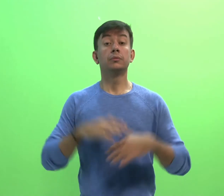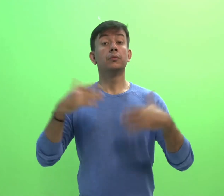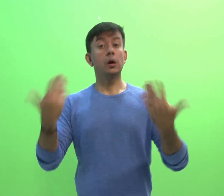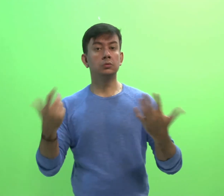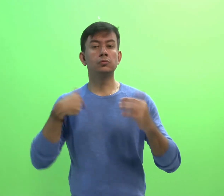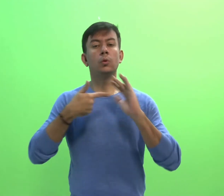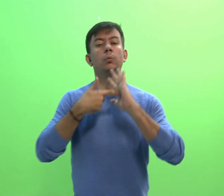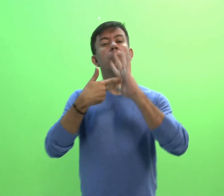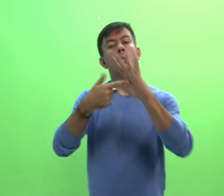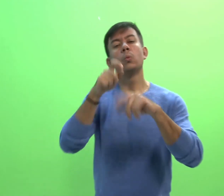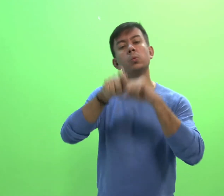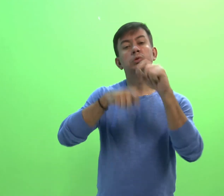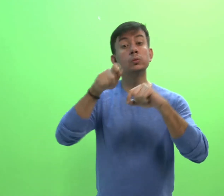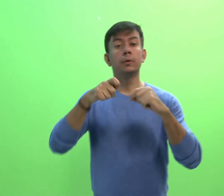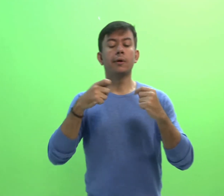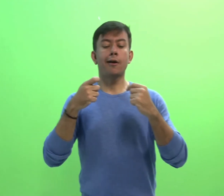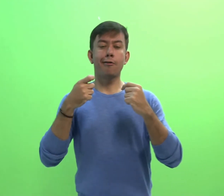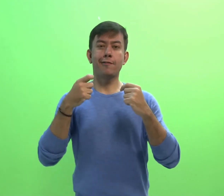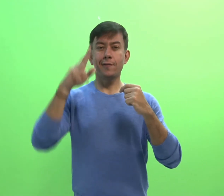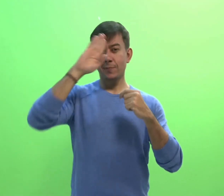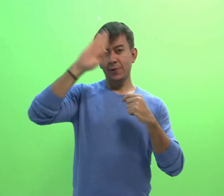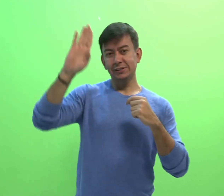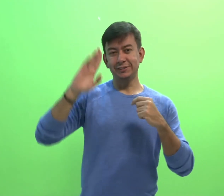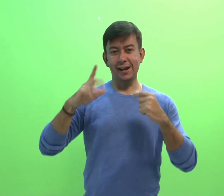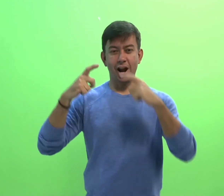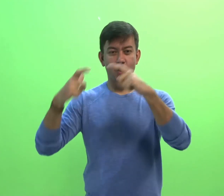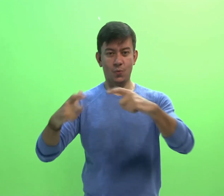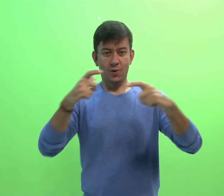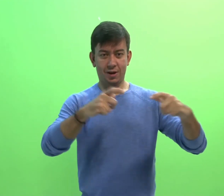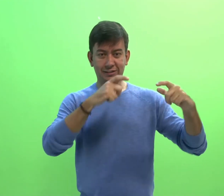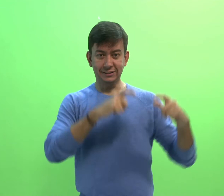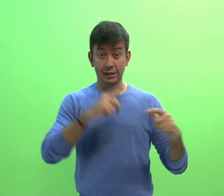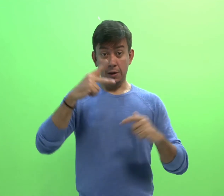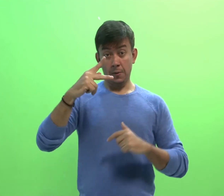Vou mostrar para vocês, de modo principal, quanto à locação.